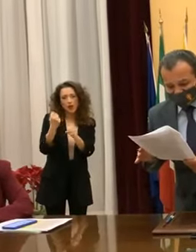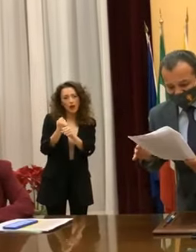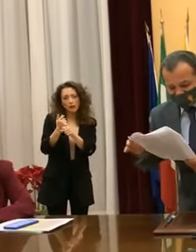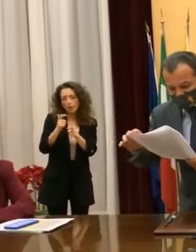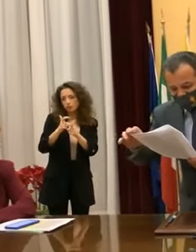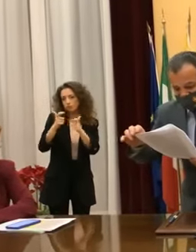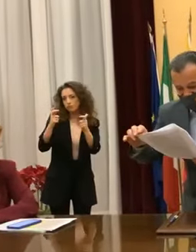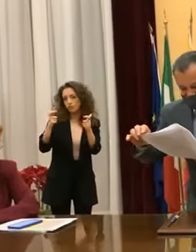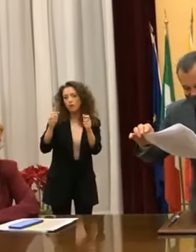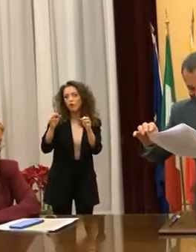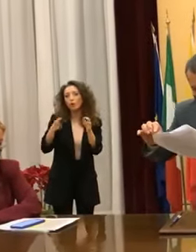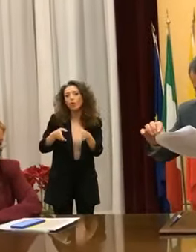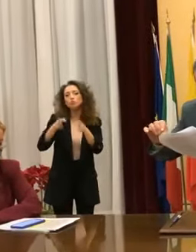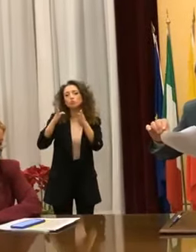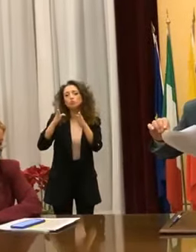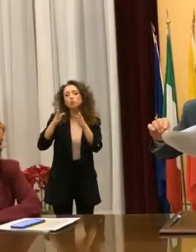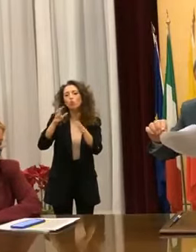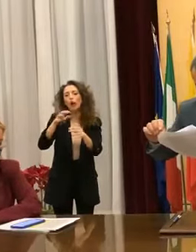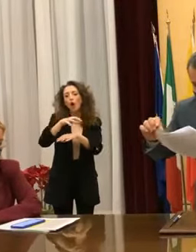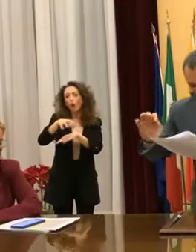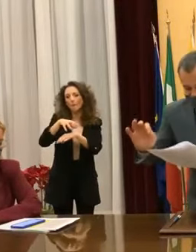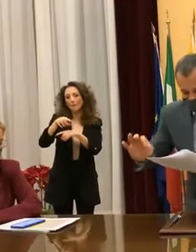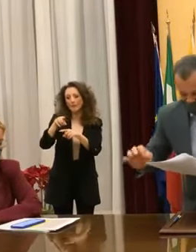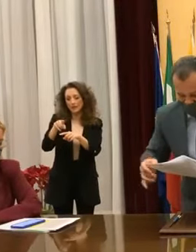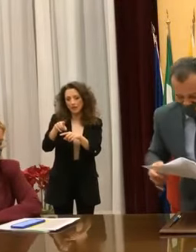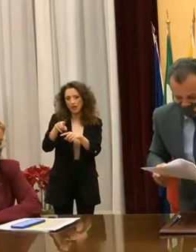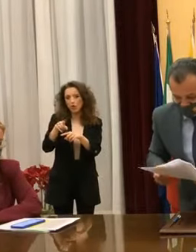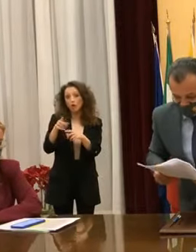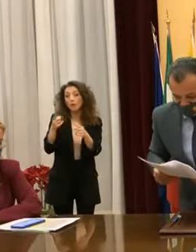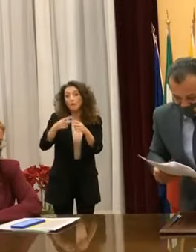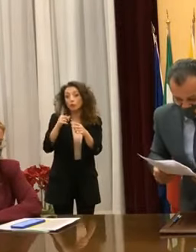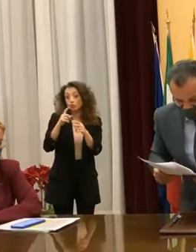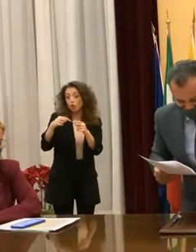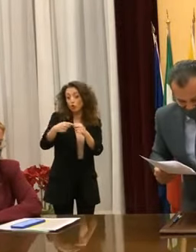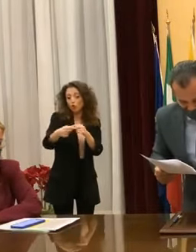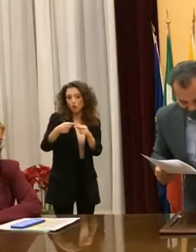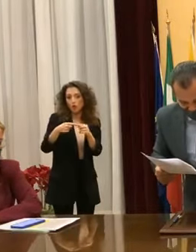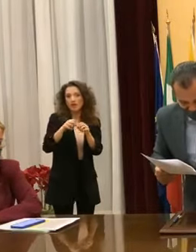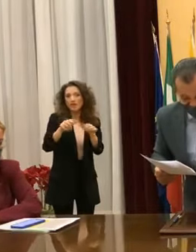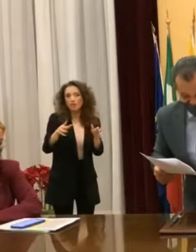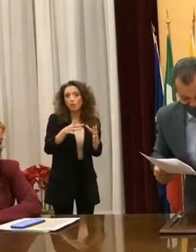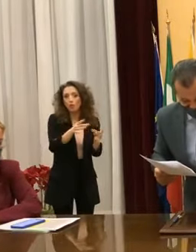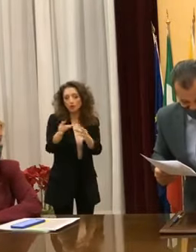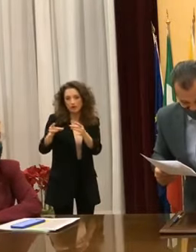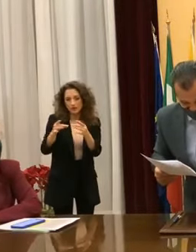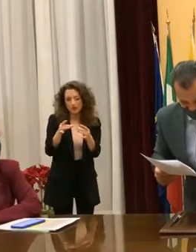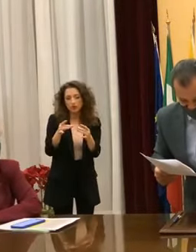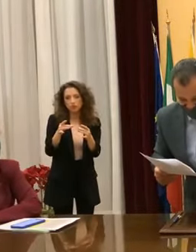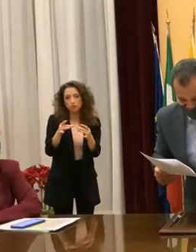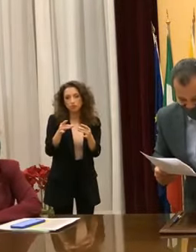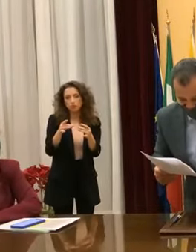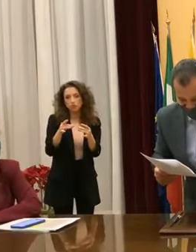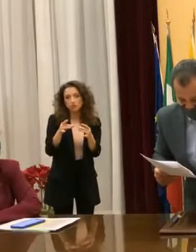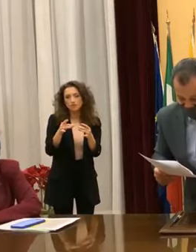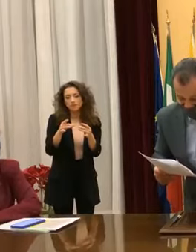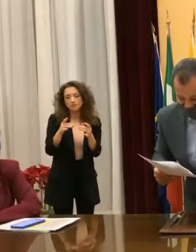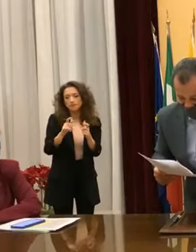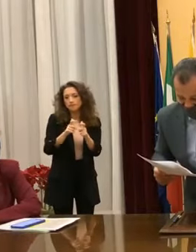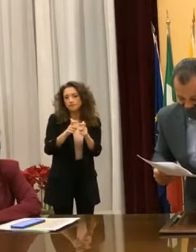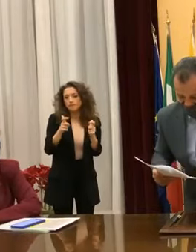della cosiddetta seconda ondata della diffusione del contagio, procedente a sua volta dall'intensificazione delle necessarie